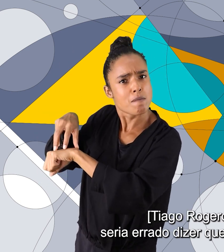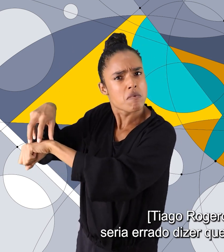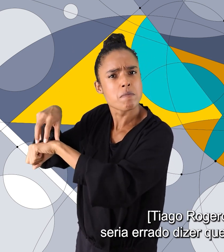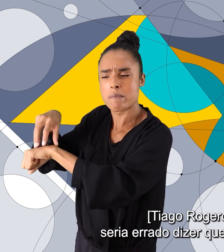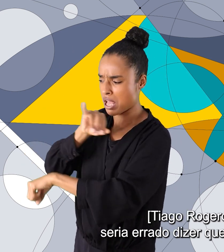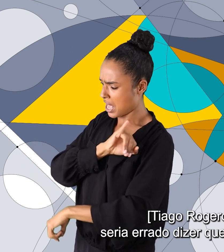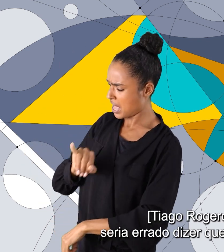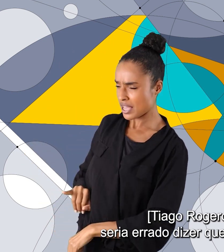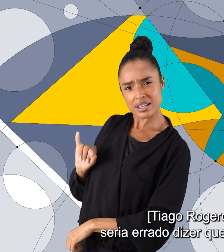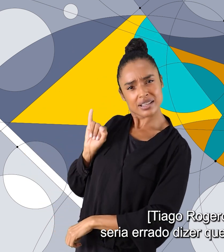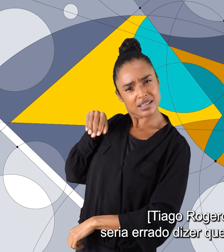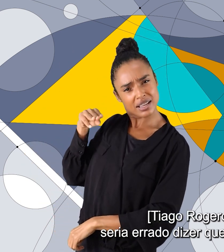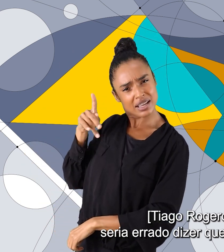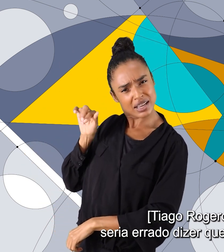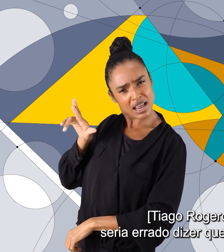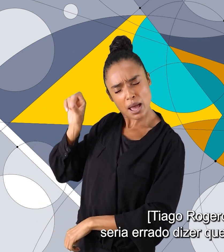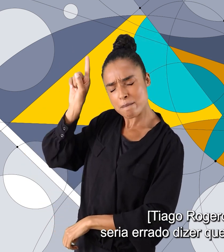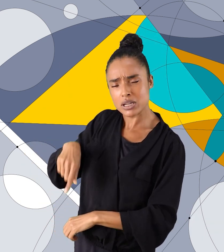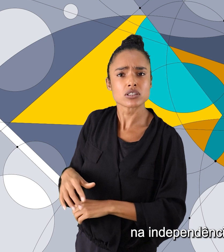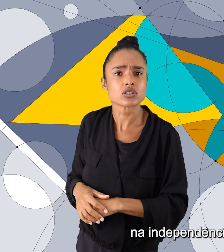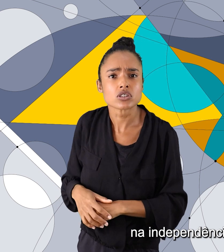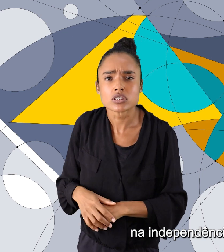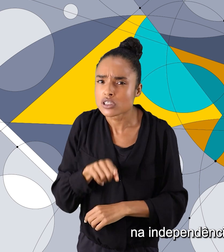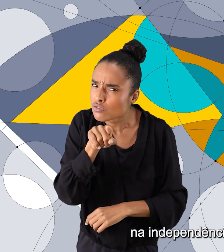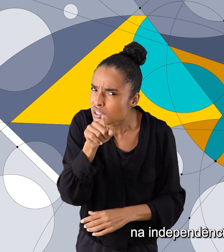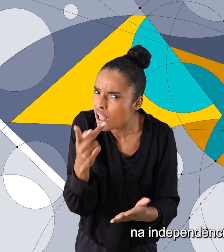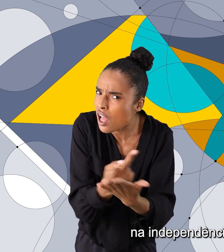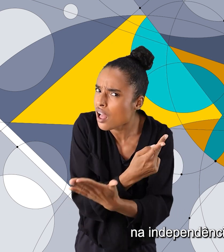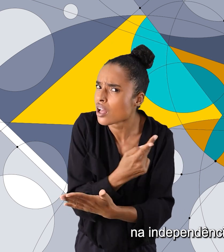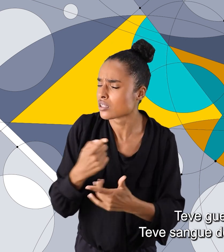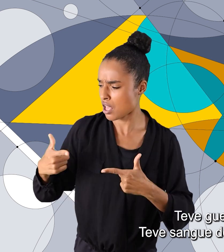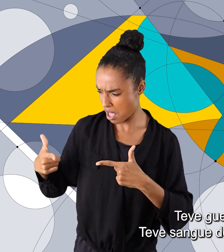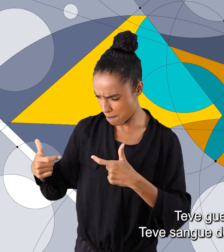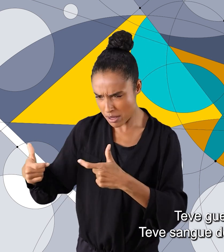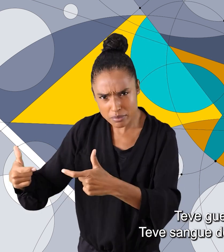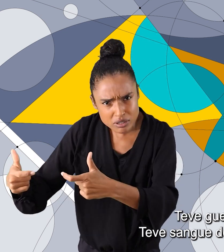Agora, seria errado dizer que não teve guerra na independência no Brasil.